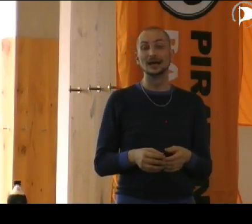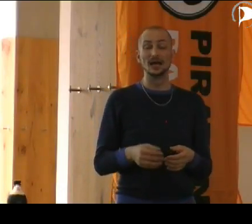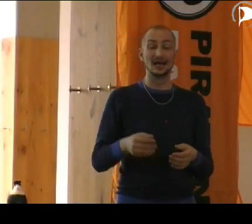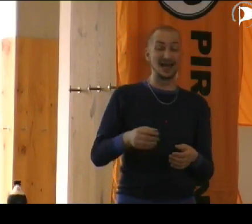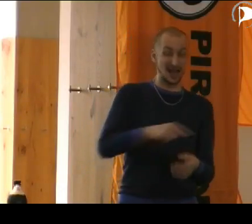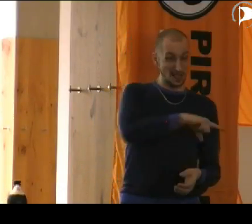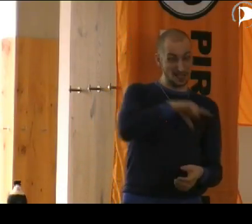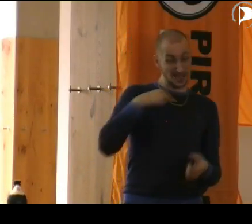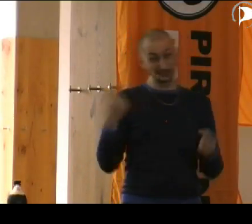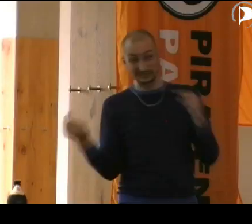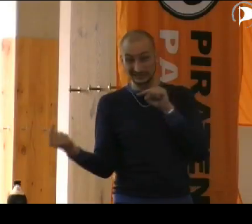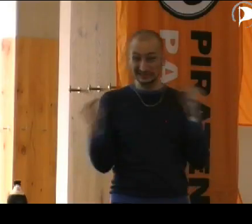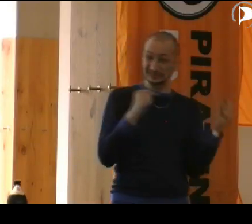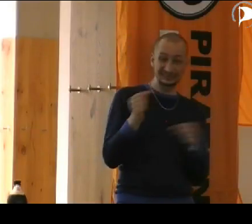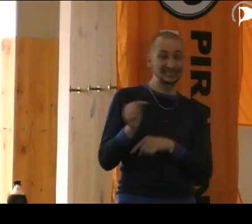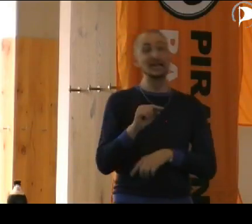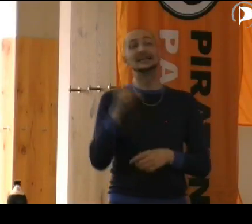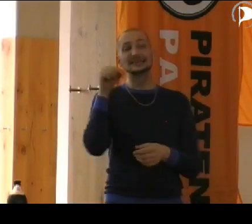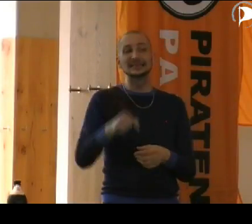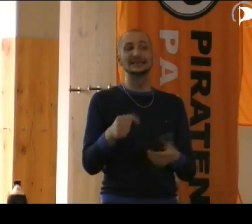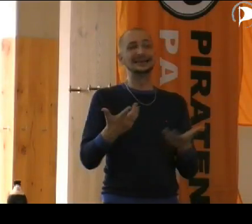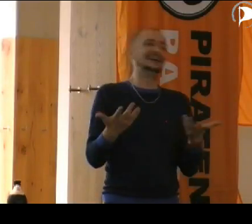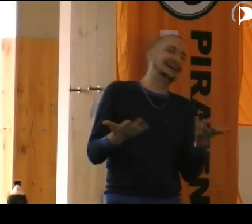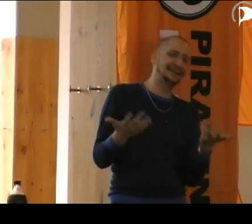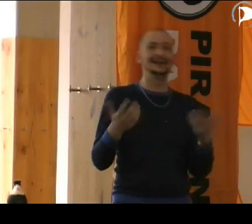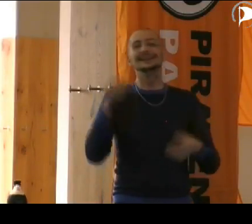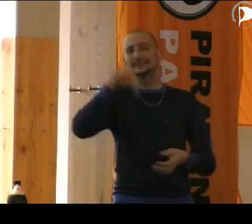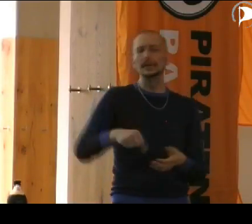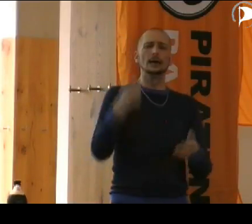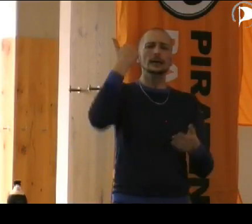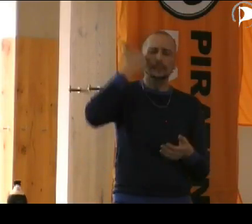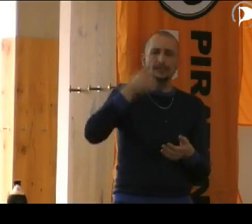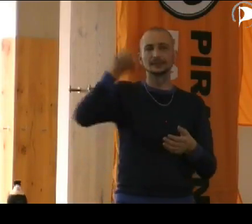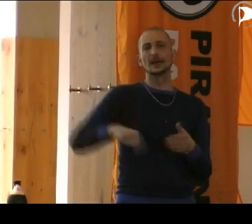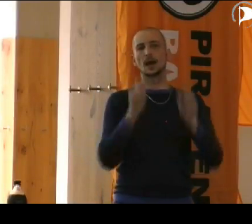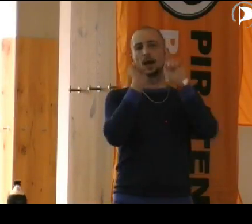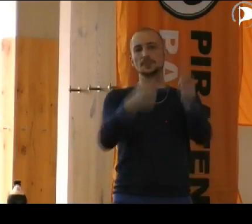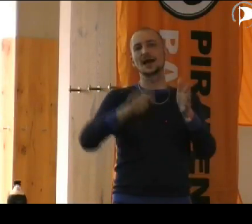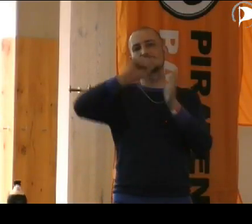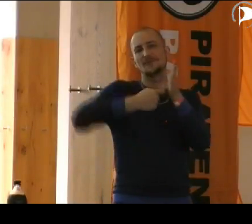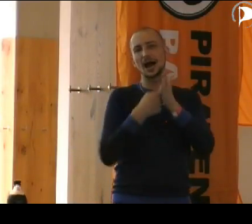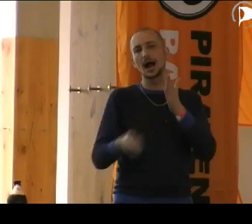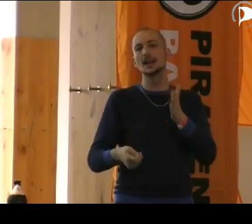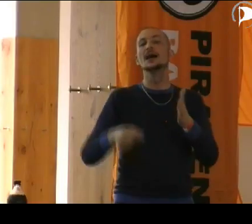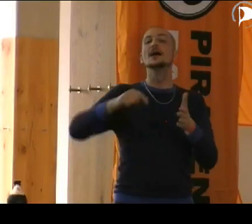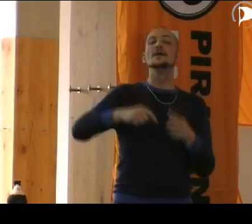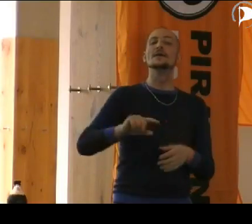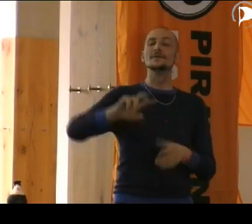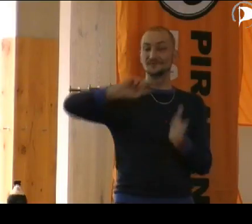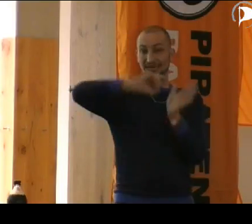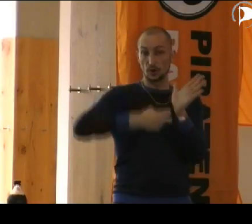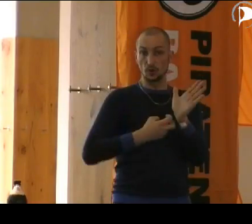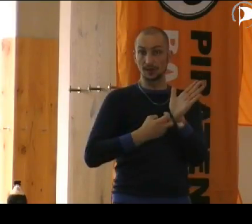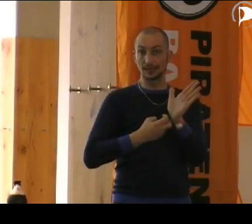wirklich einfach vorschlag ist die kroaten auch bei wiederholung stellen und es verspricht den gibt es